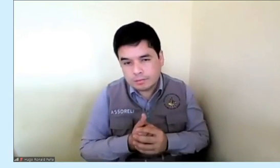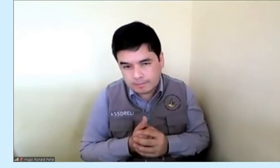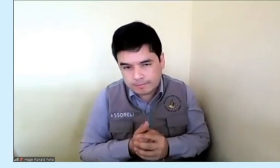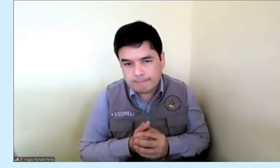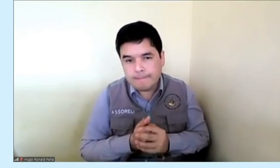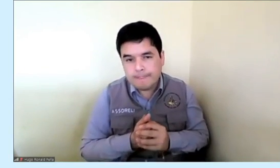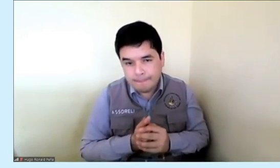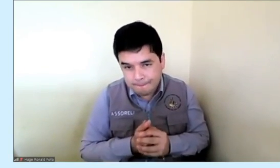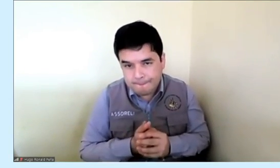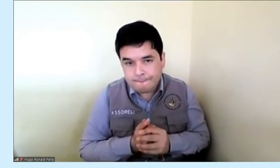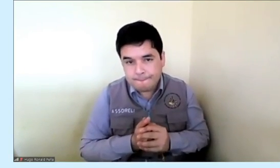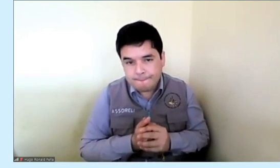¿Cuántos?